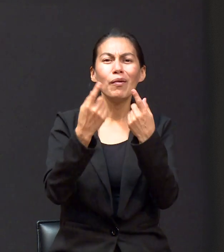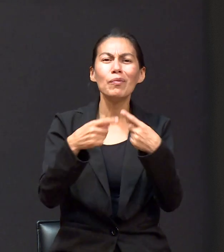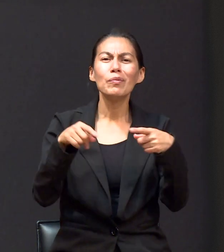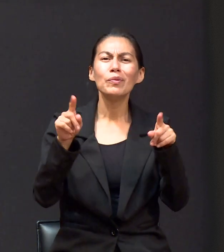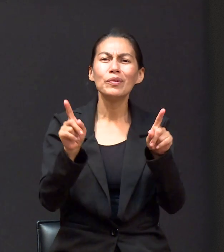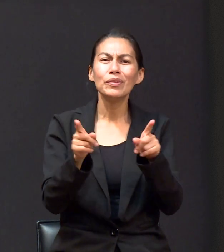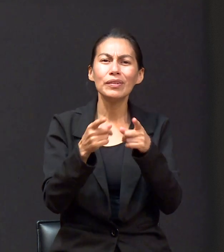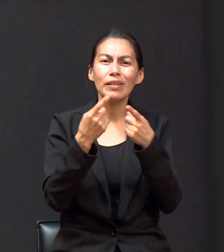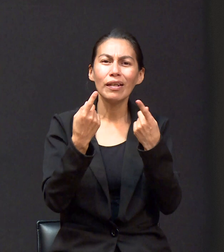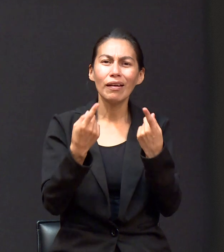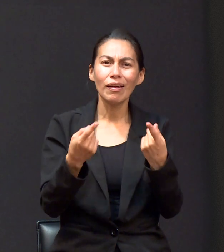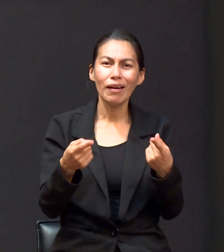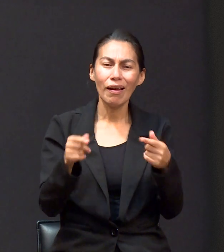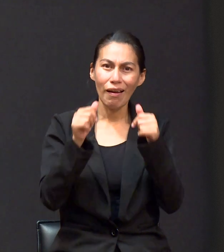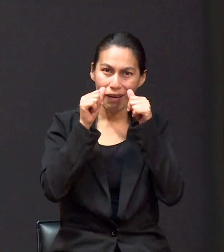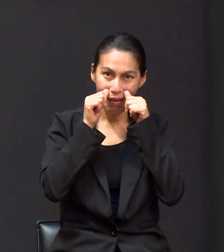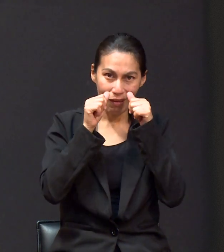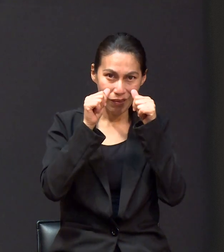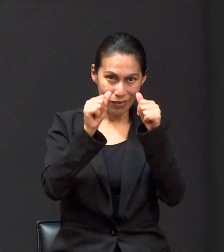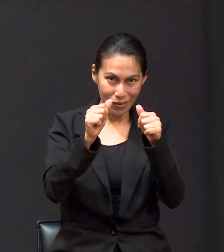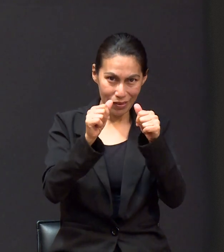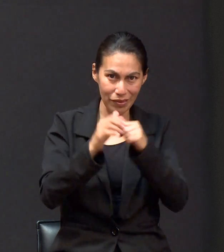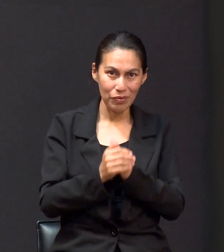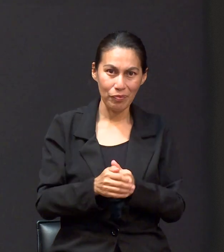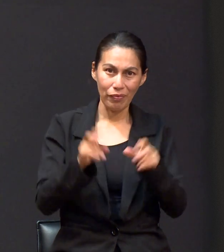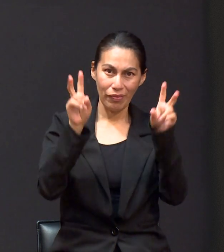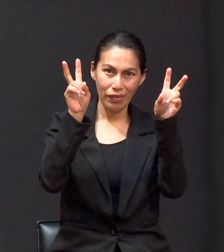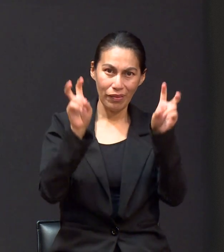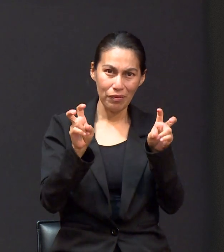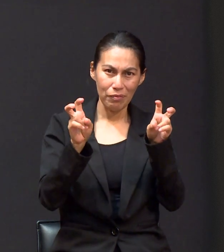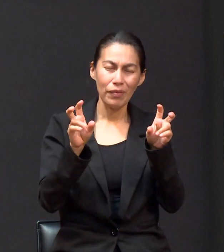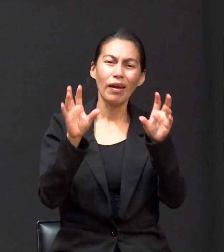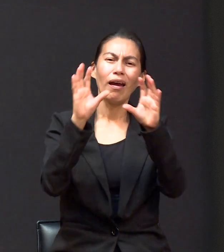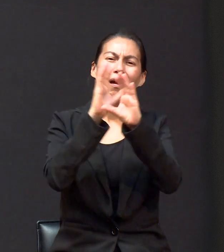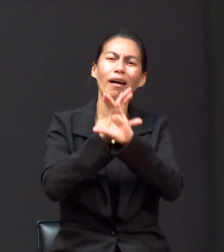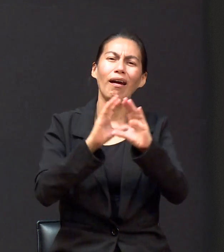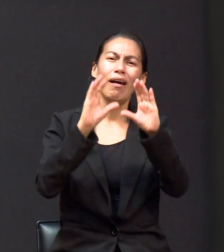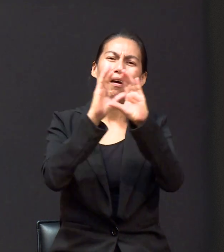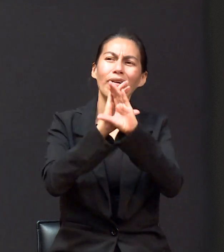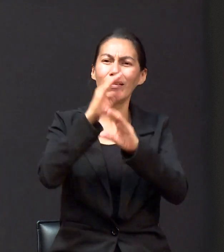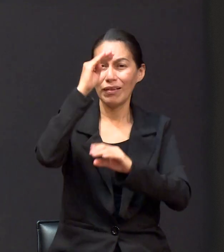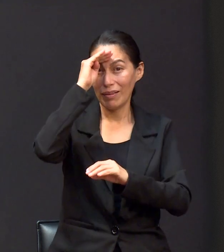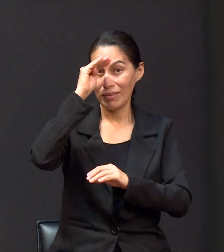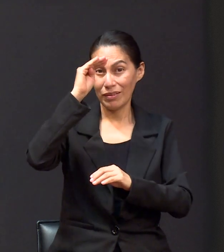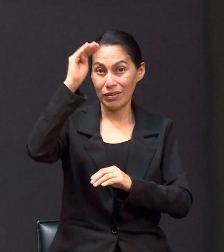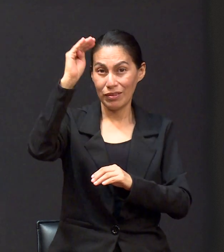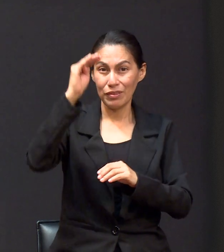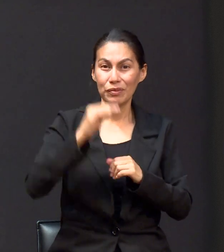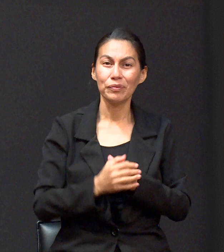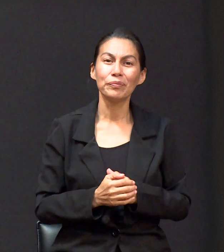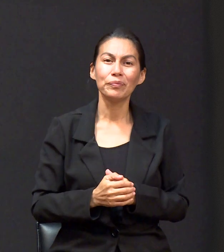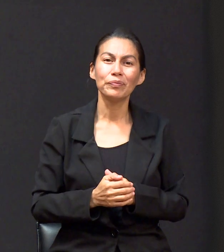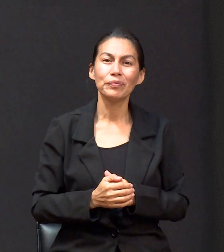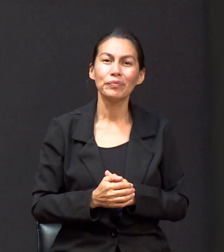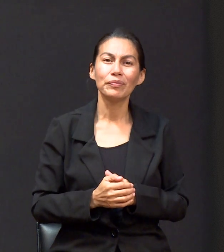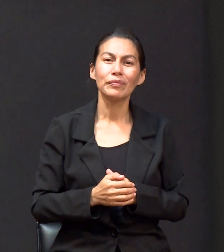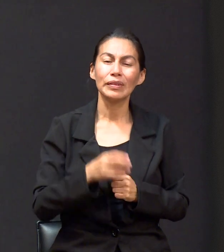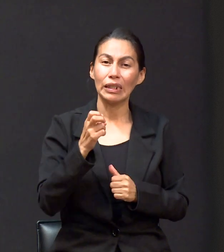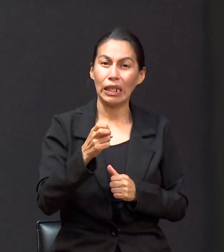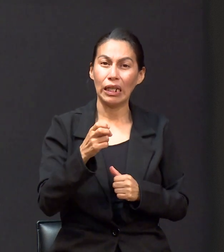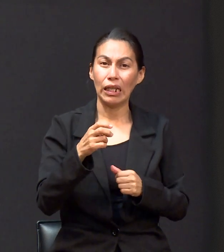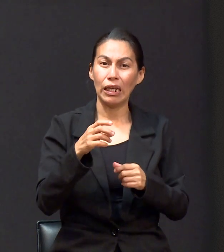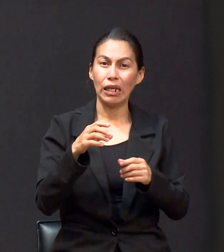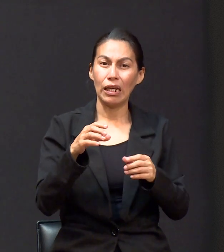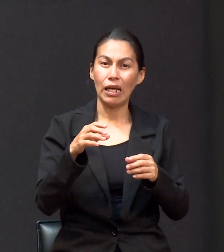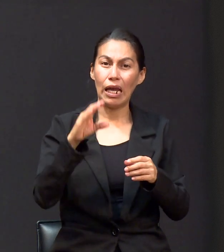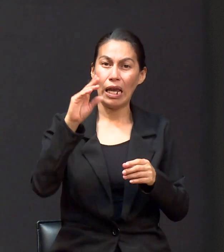vamos a escuchar un instrumental que se titula Canta al Señor. Esto